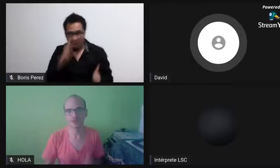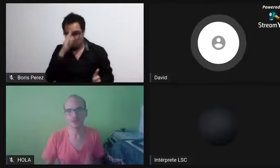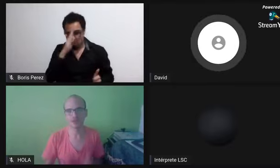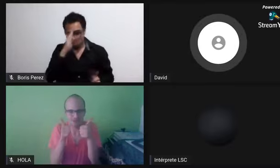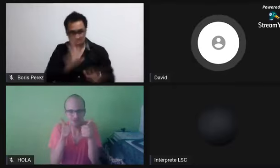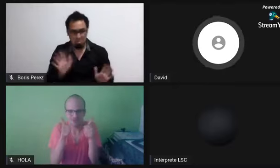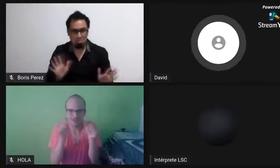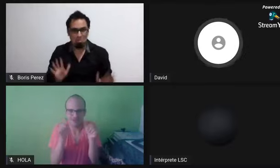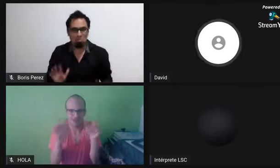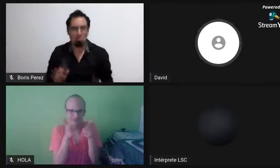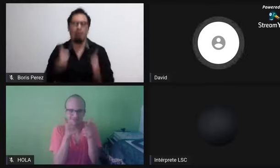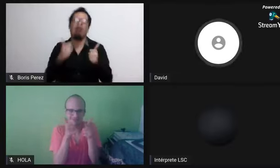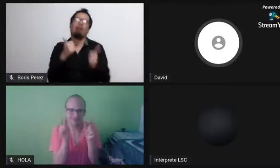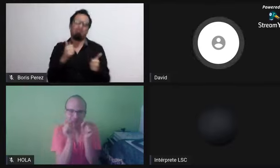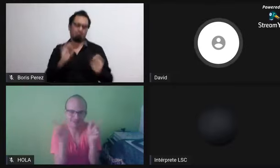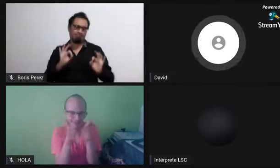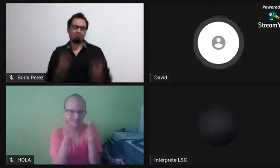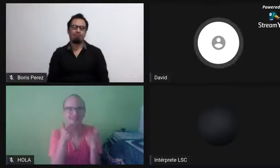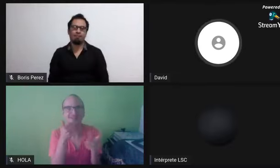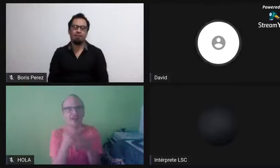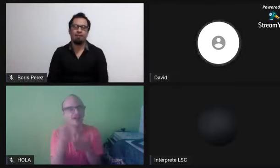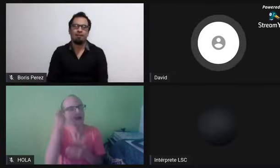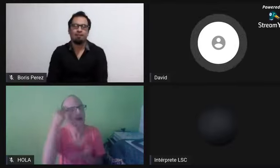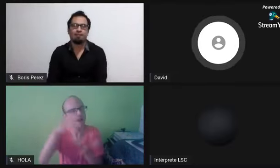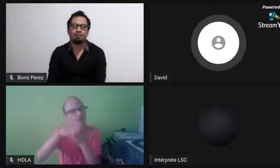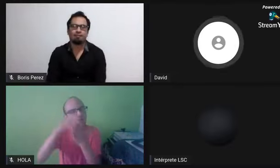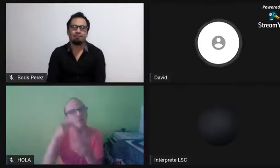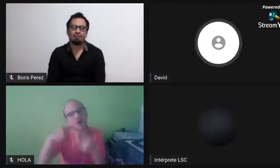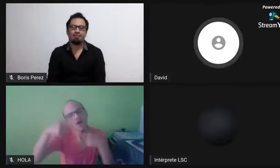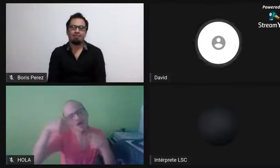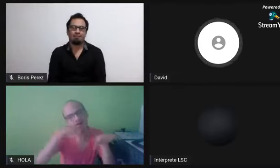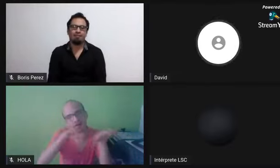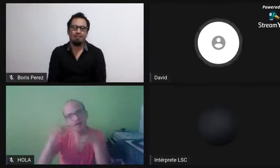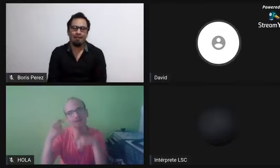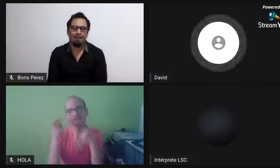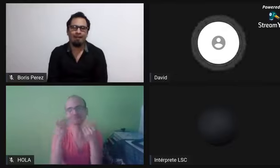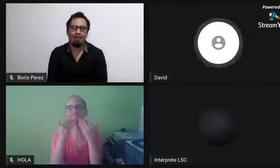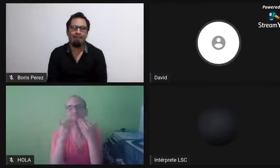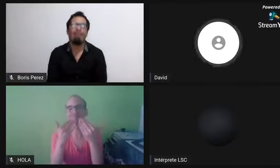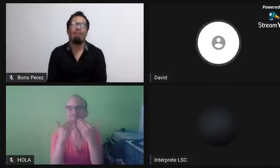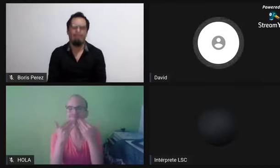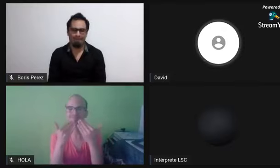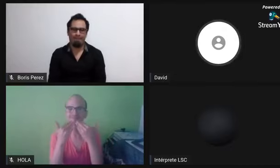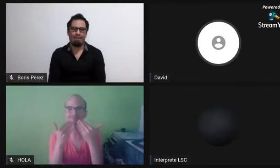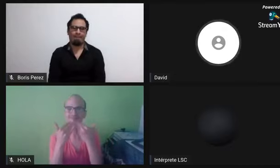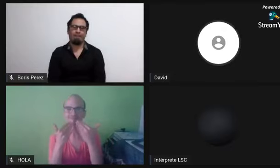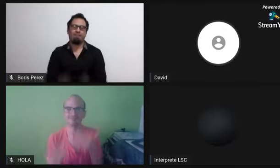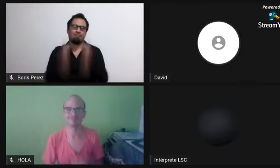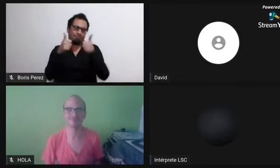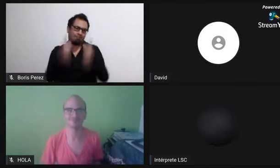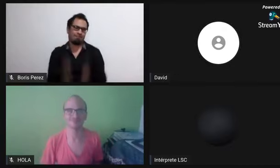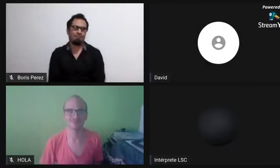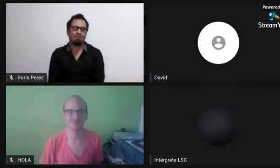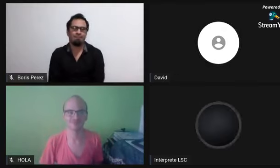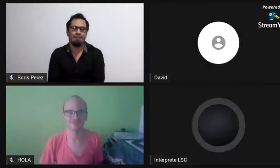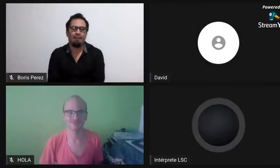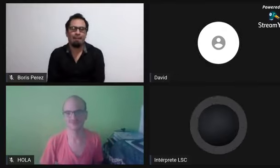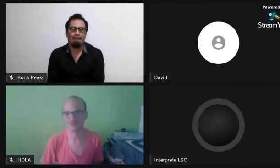ningún problema, Luis. Si tienes alguna duda, si te quedó claro, si tienes otra inquietud, aquí estoy para acompañarte.